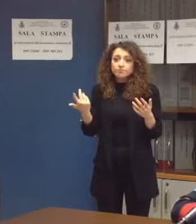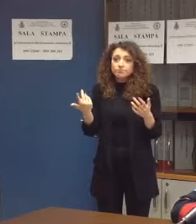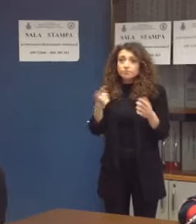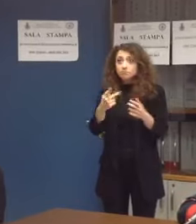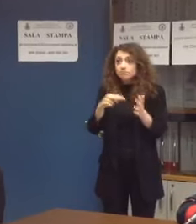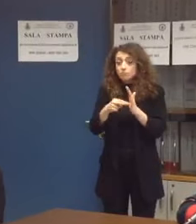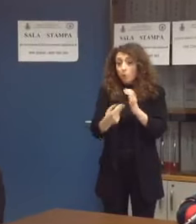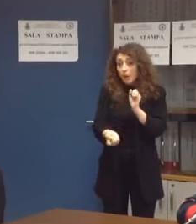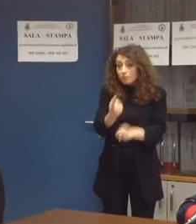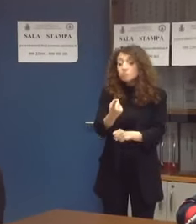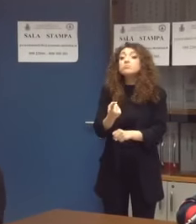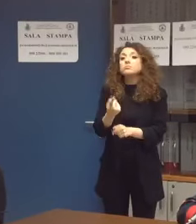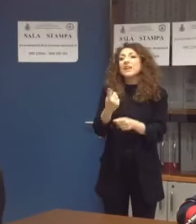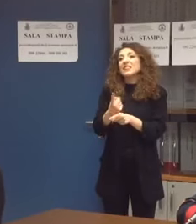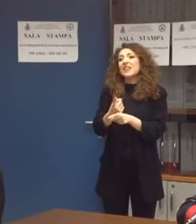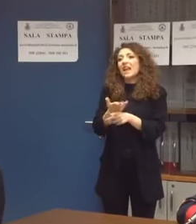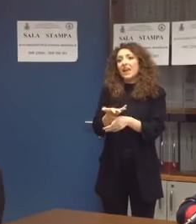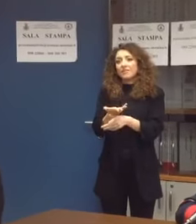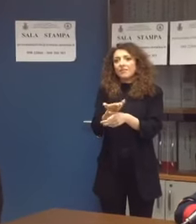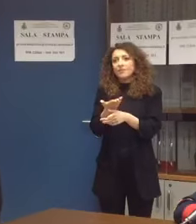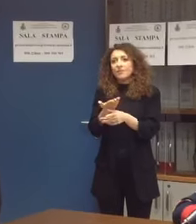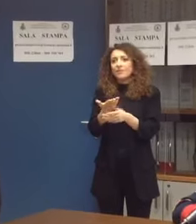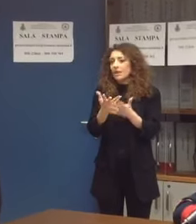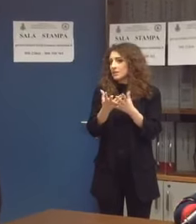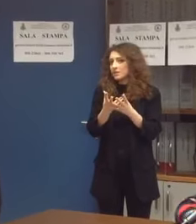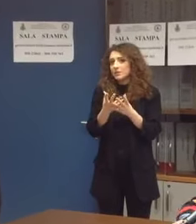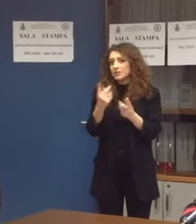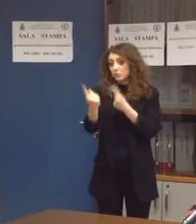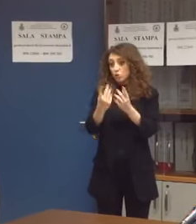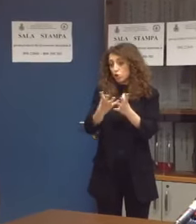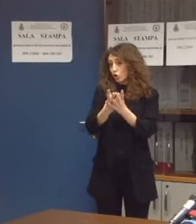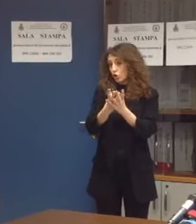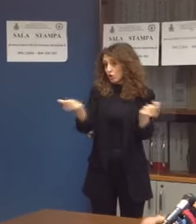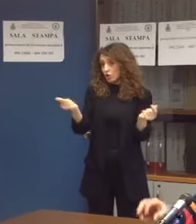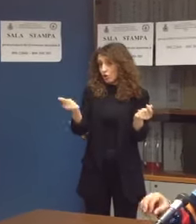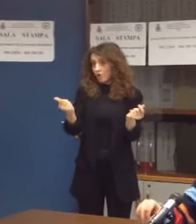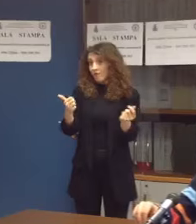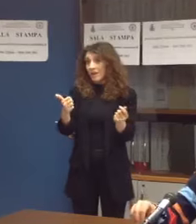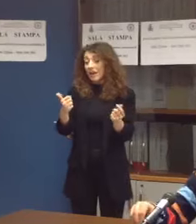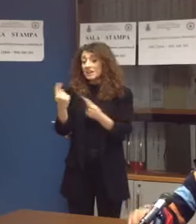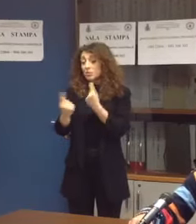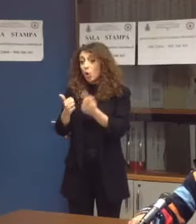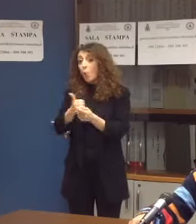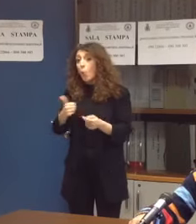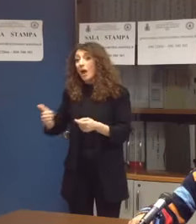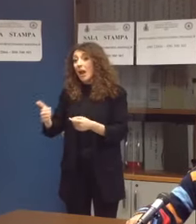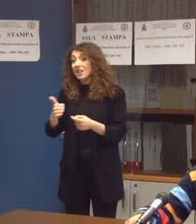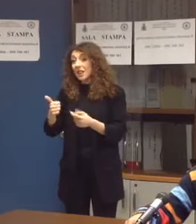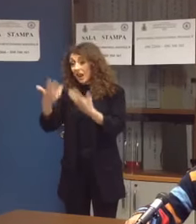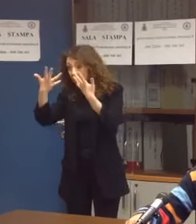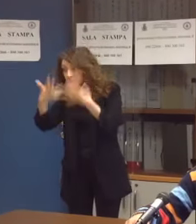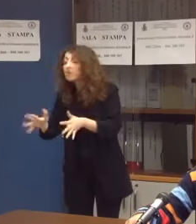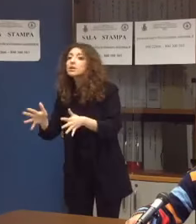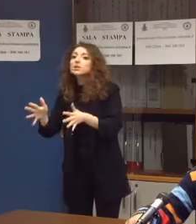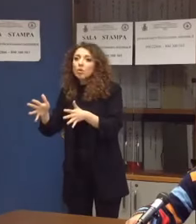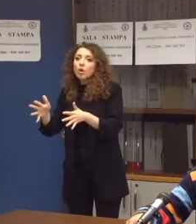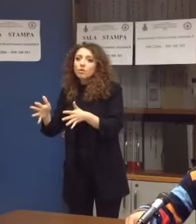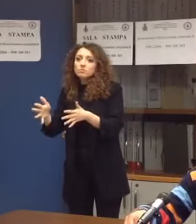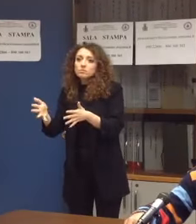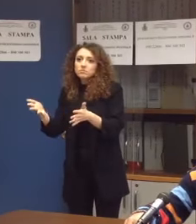essere fatta in relazione a quelle che sono situazioni di quarantena che sono state concluse e che naturalmente chi le